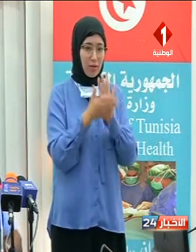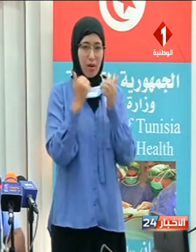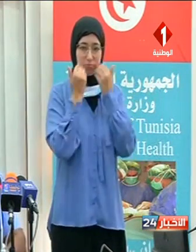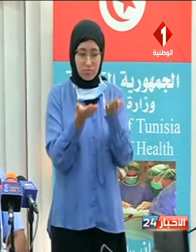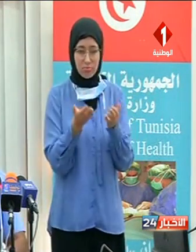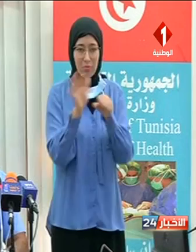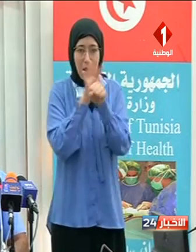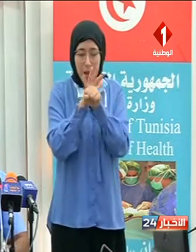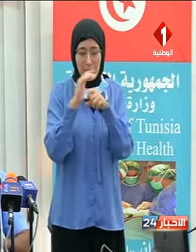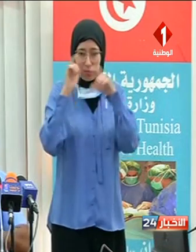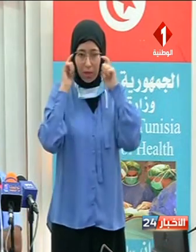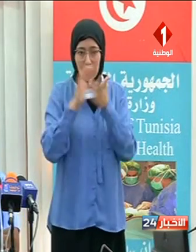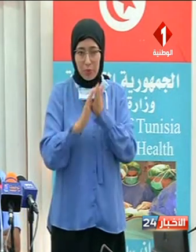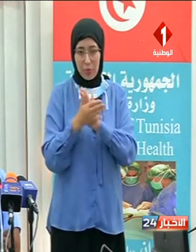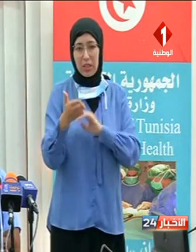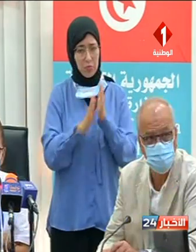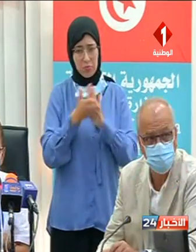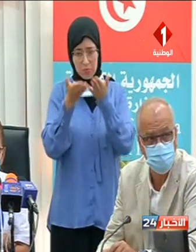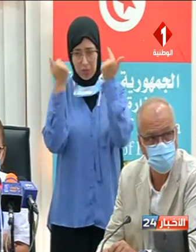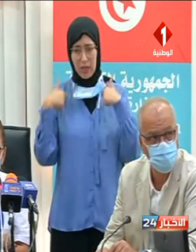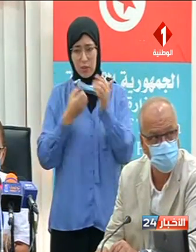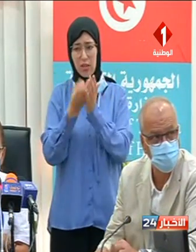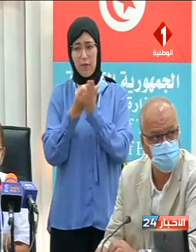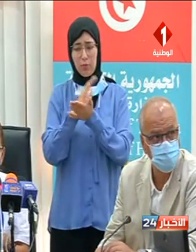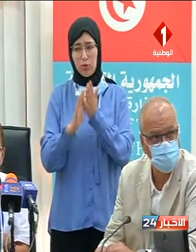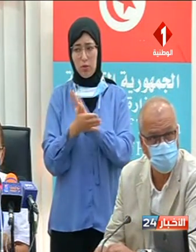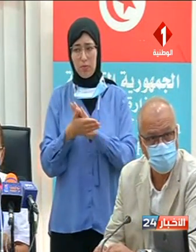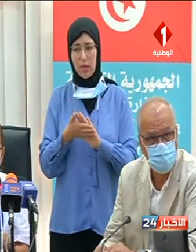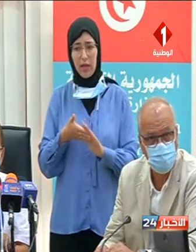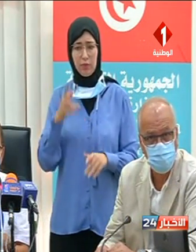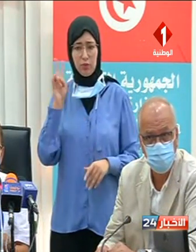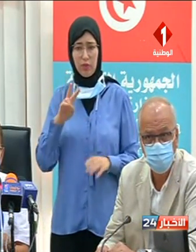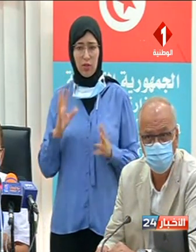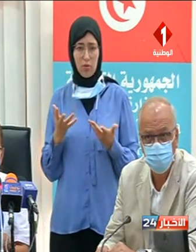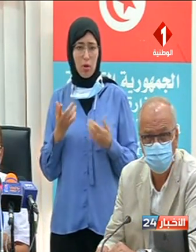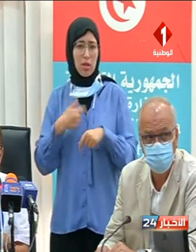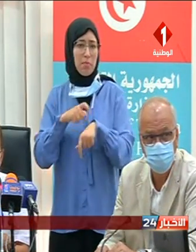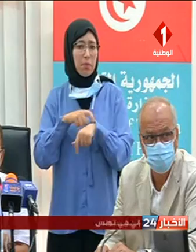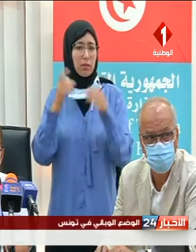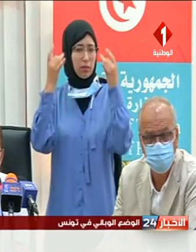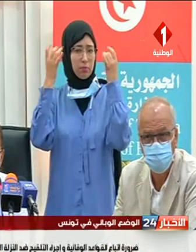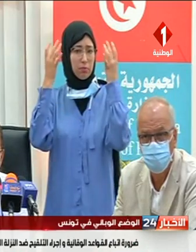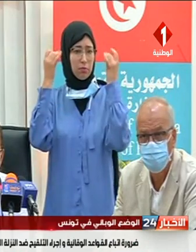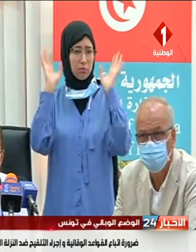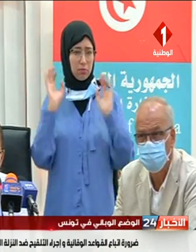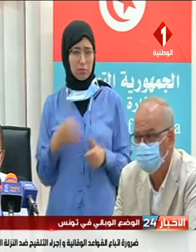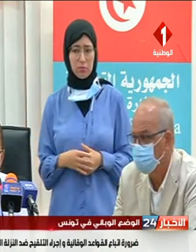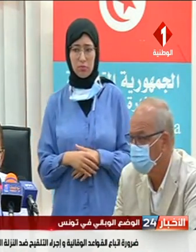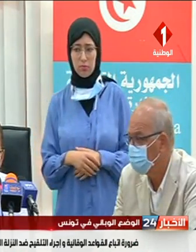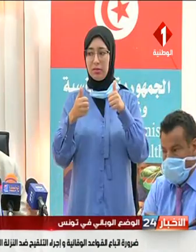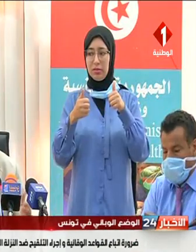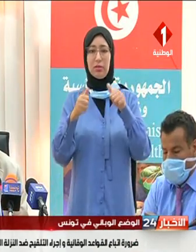الخريف موسمي نشاط الفيروسات المرتبطه بالنسبه الموسميه وتزامنها مع نشاط الكوبي تسعطاشر بات